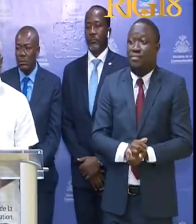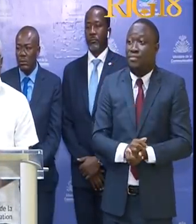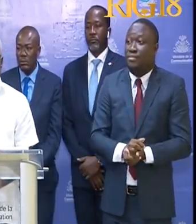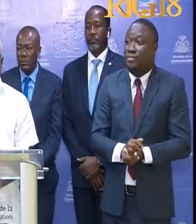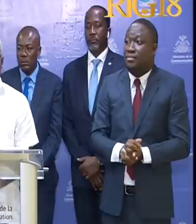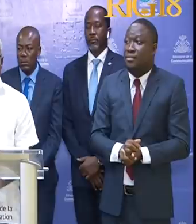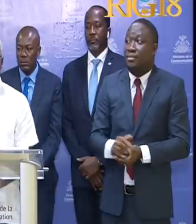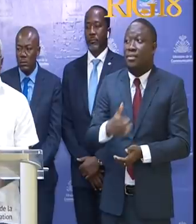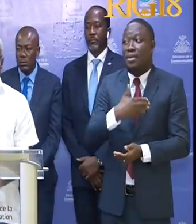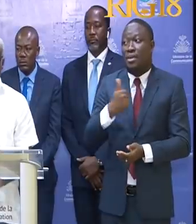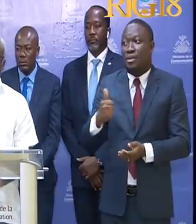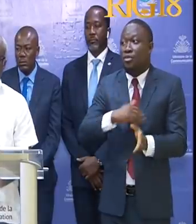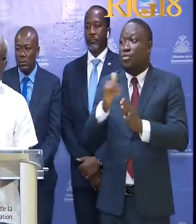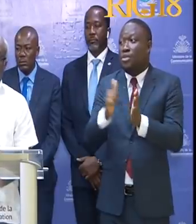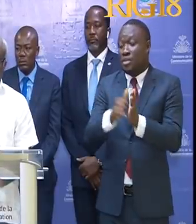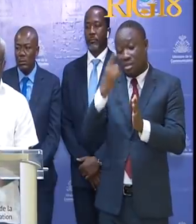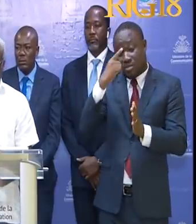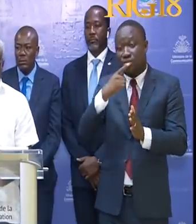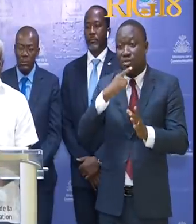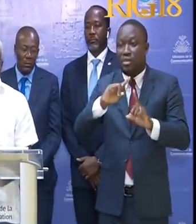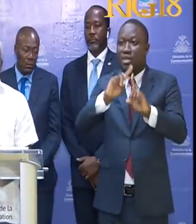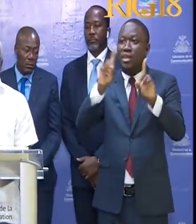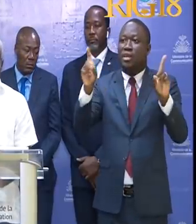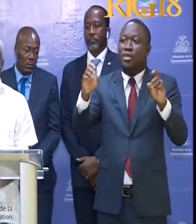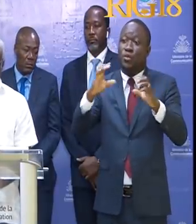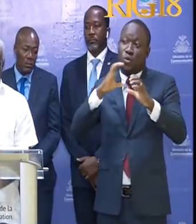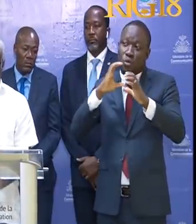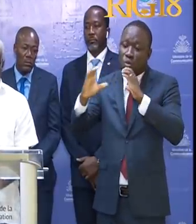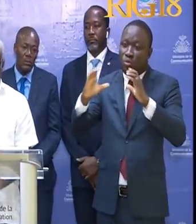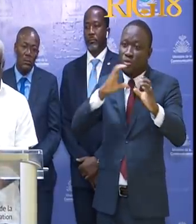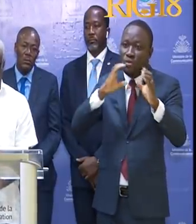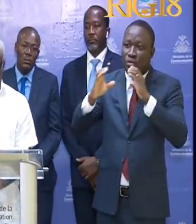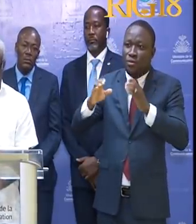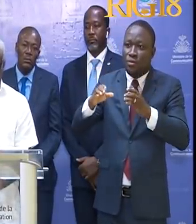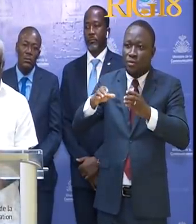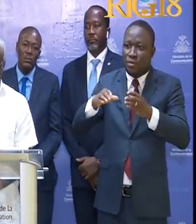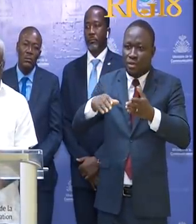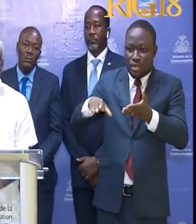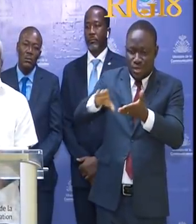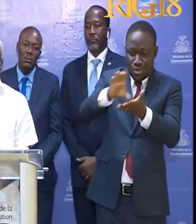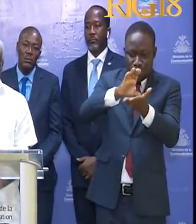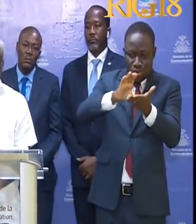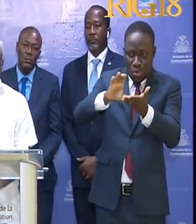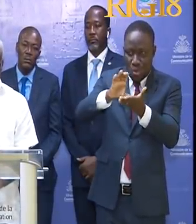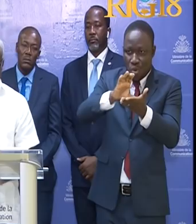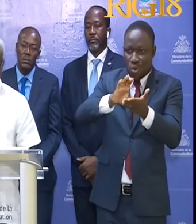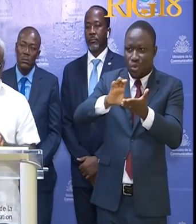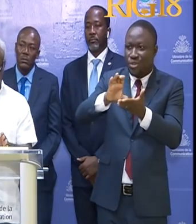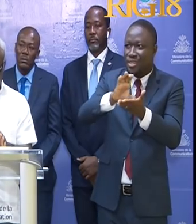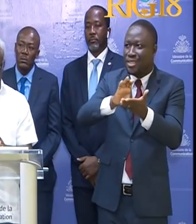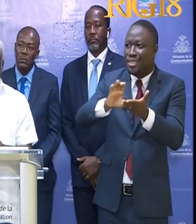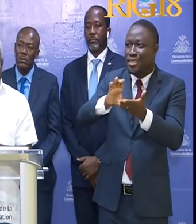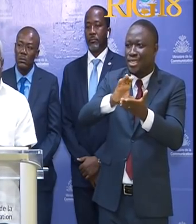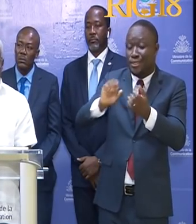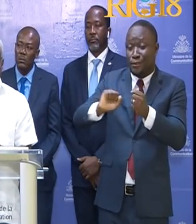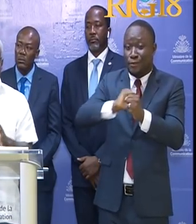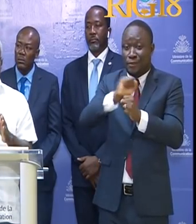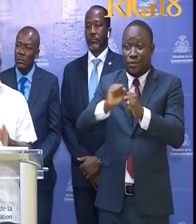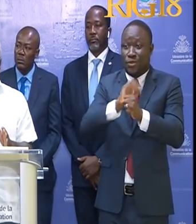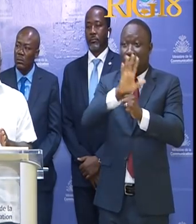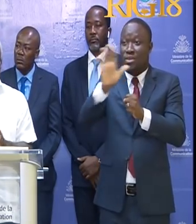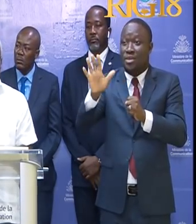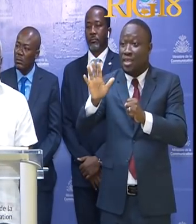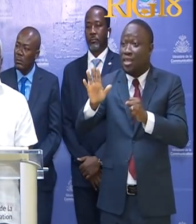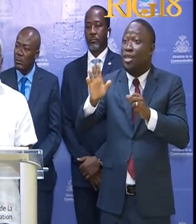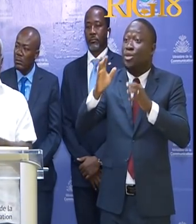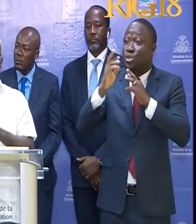Et tout ceci pour vous dire que la question de la communication est au cœur du problème coronavirus. Là. C'est un problème. Et